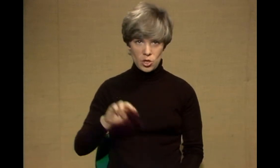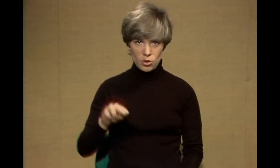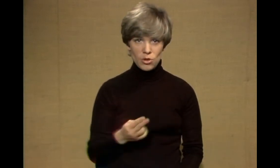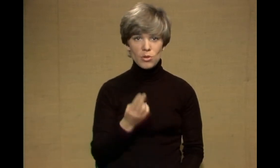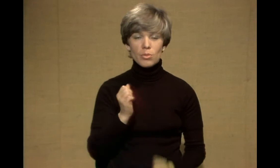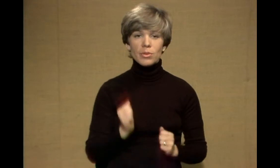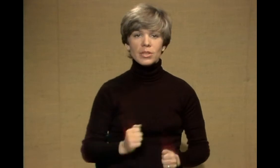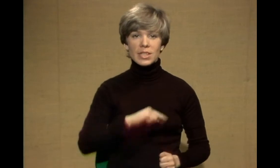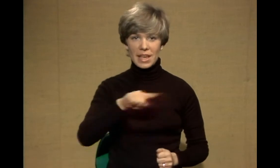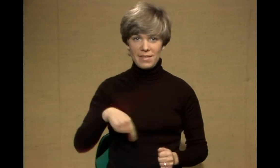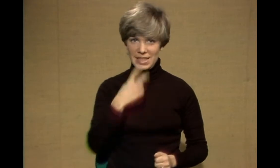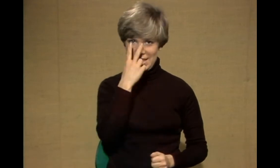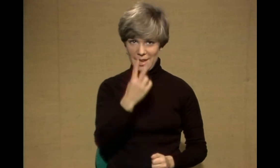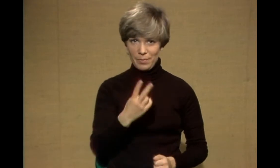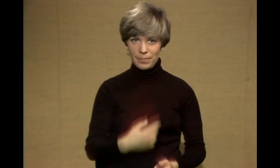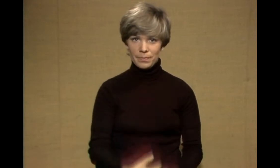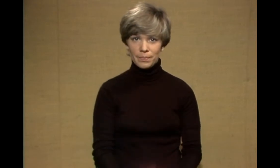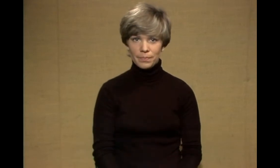Nu ska vi se.